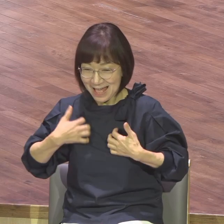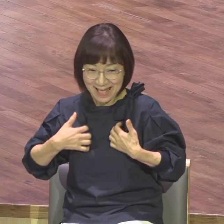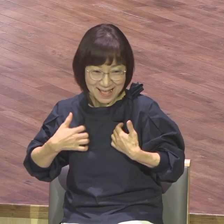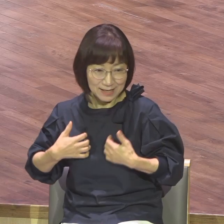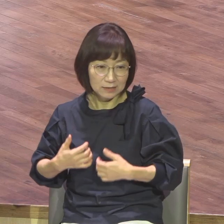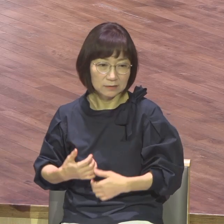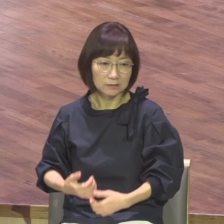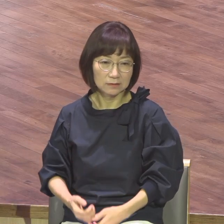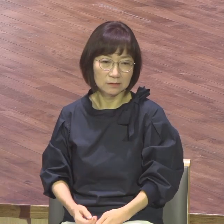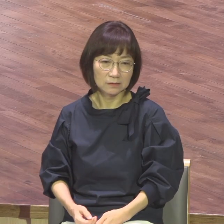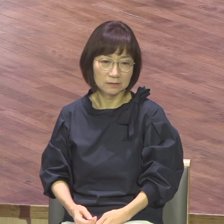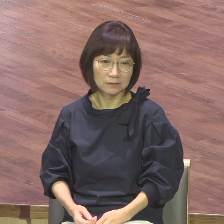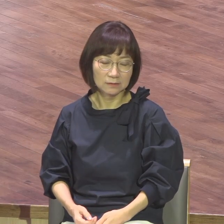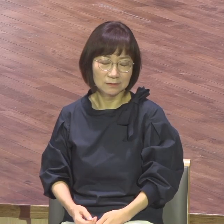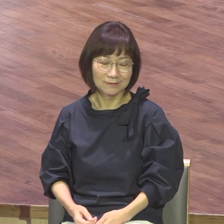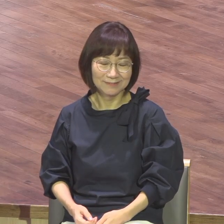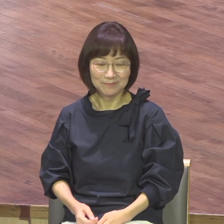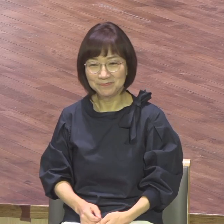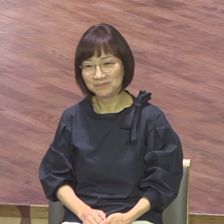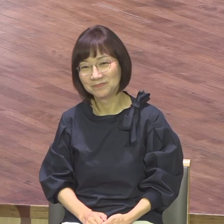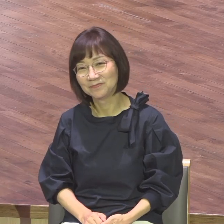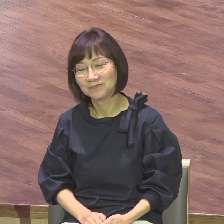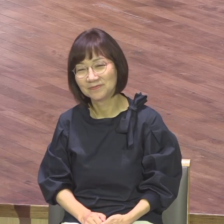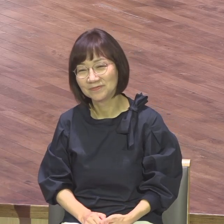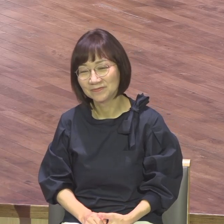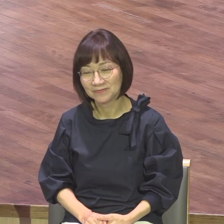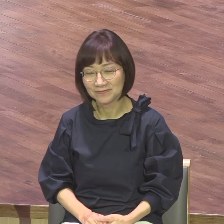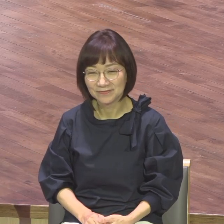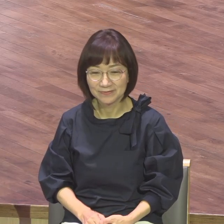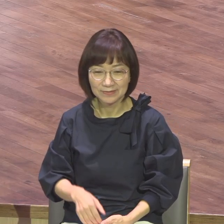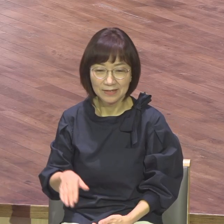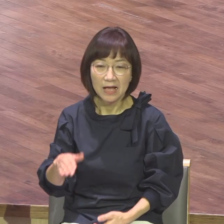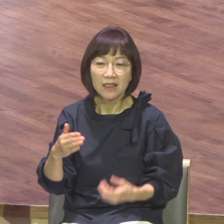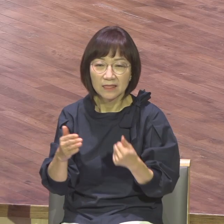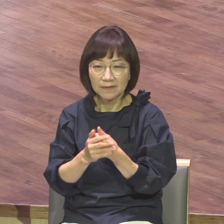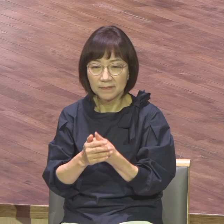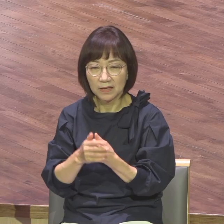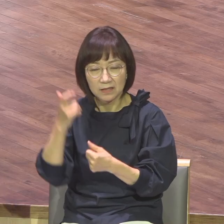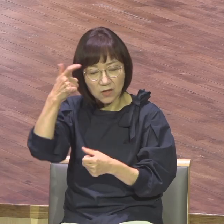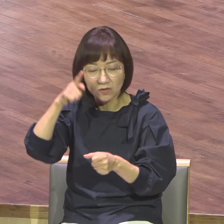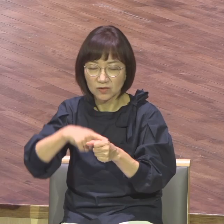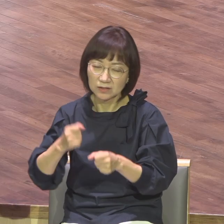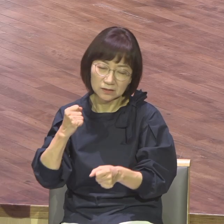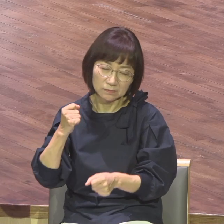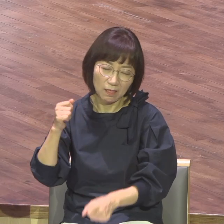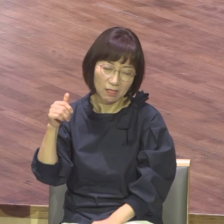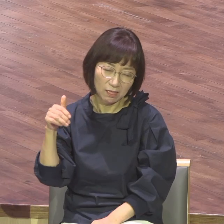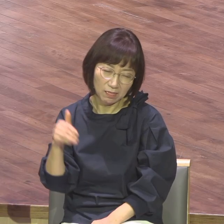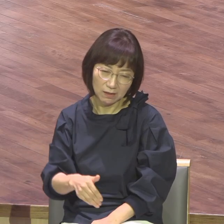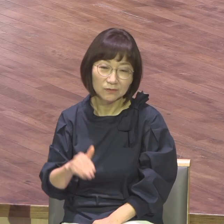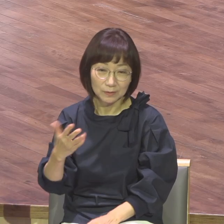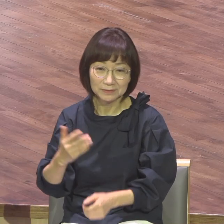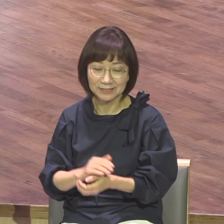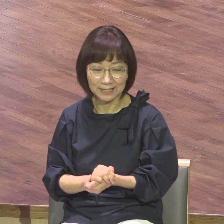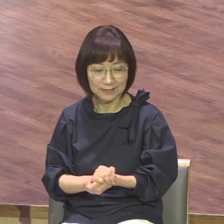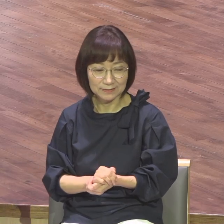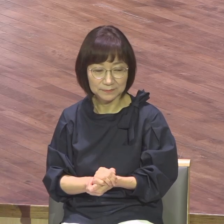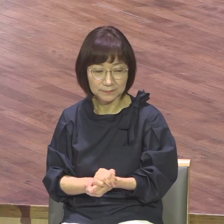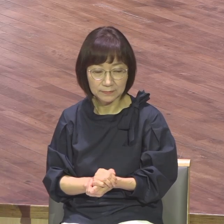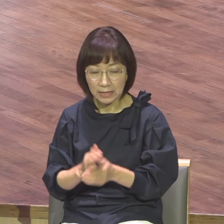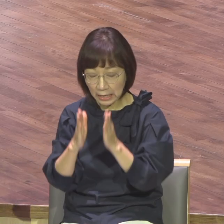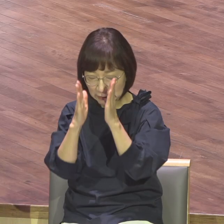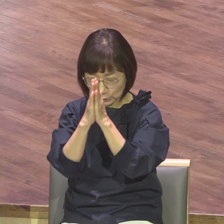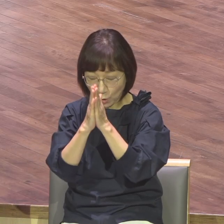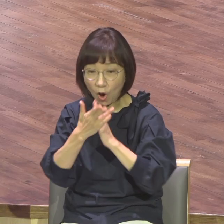불신자처럼 종교인들처럼 그래 살도록 만들어 놓으니까 아무 힘이 없지요. 기도 안 하는 사람은요